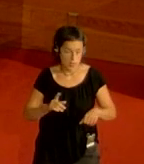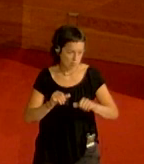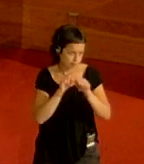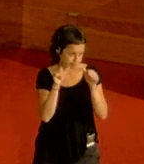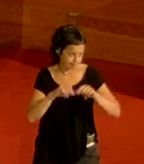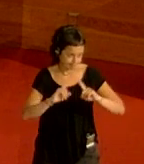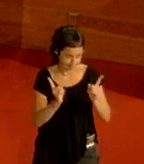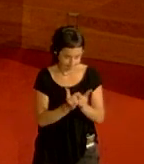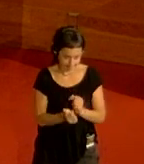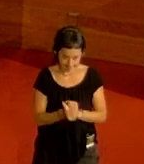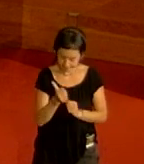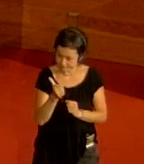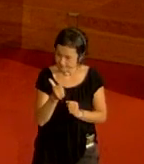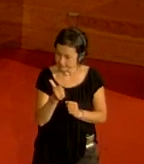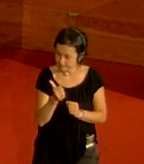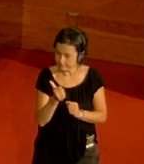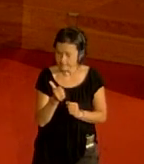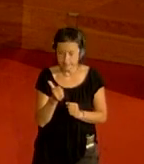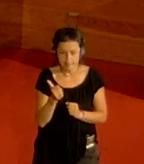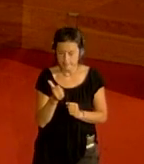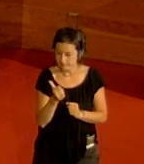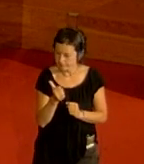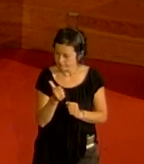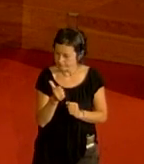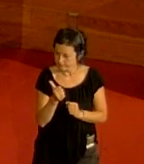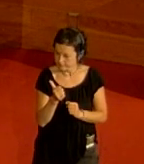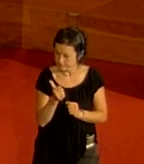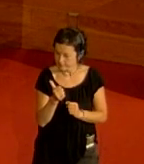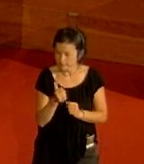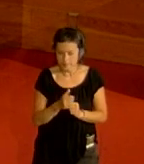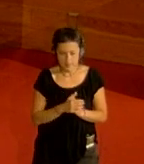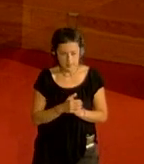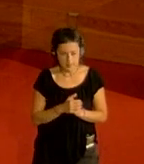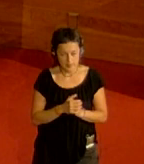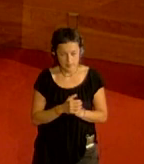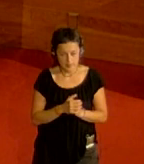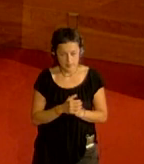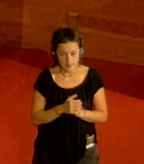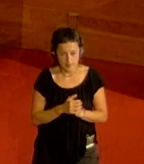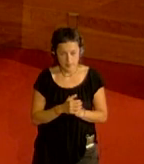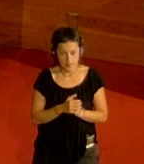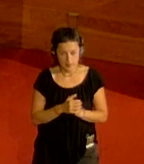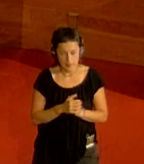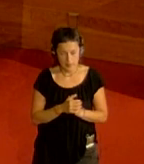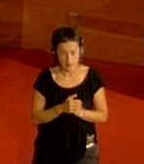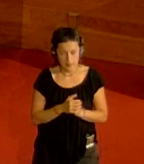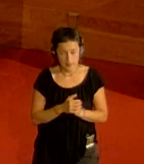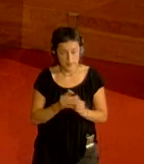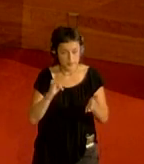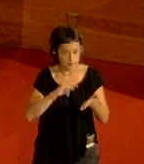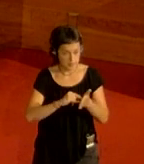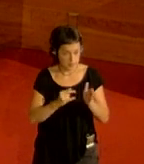eh identificar eh qué e lógicas del tecnocapitalismo